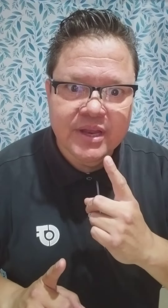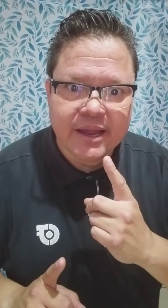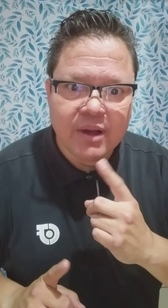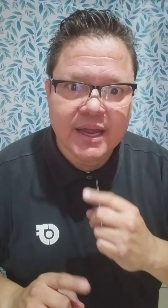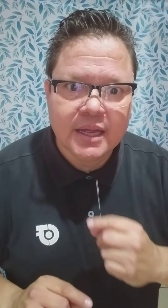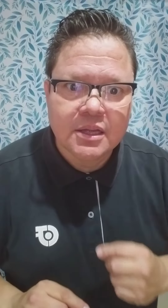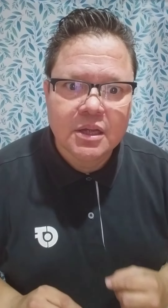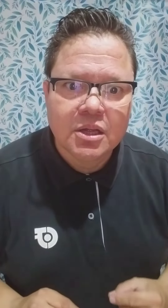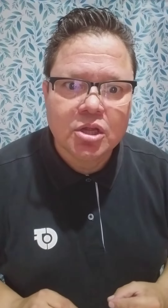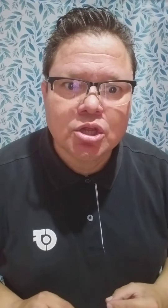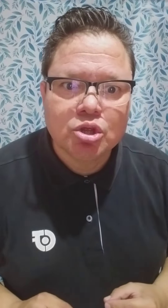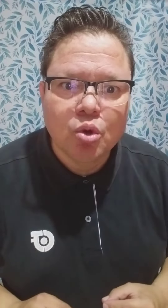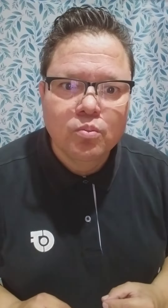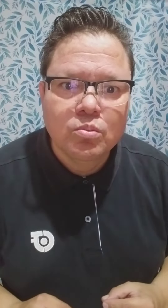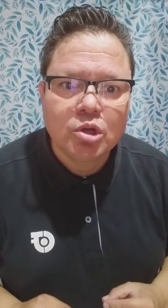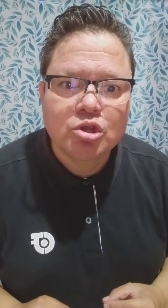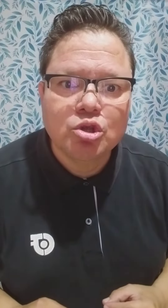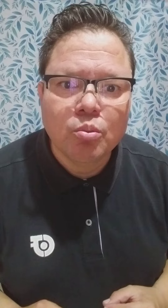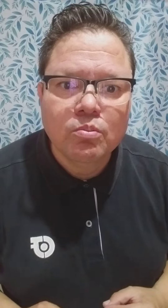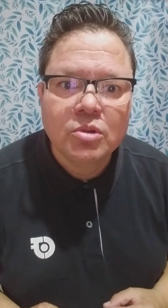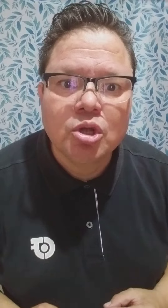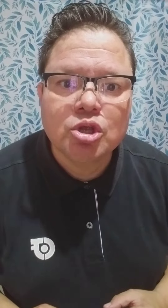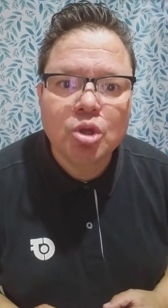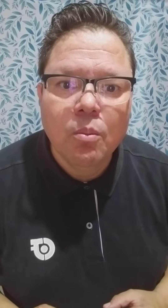lenguaje tun tun tun